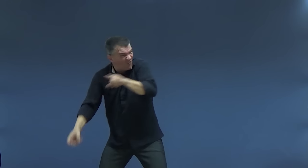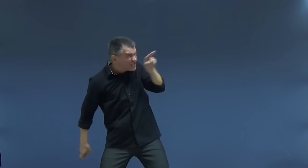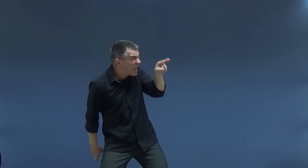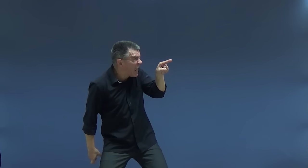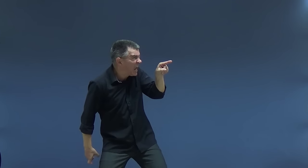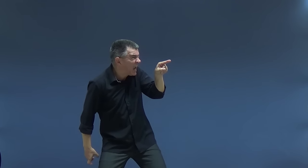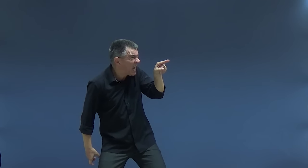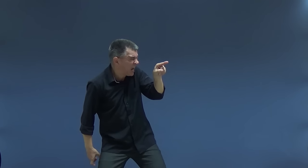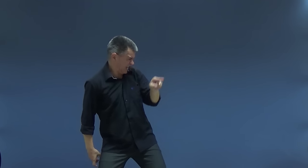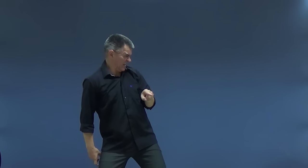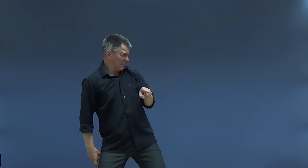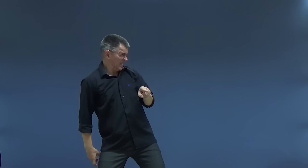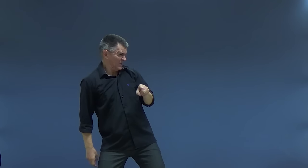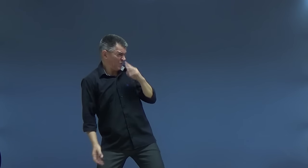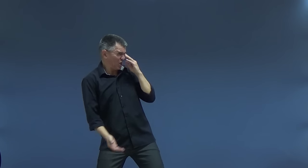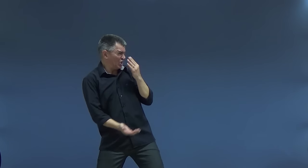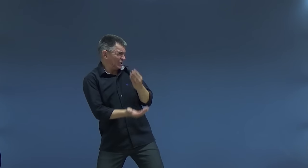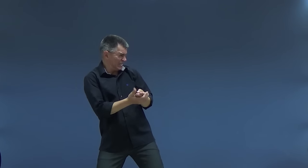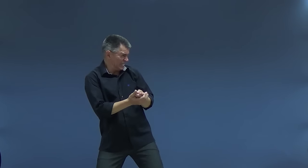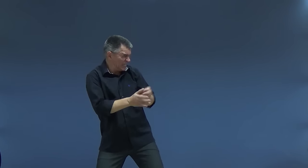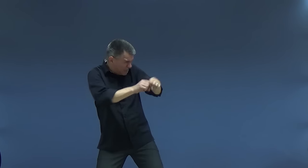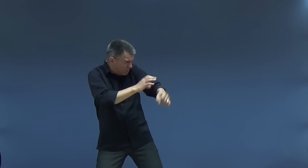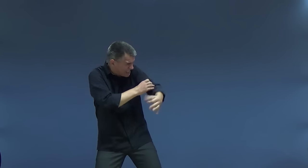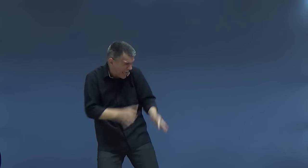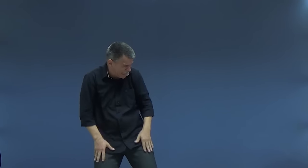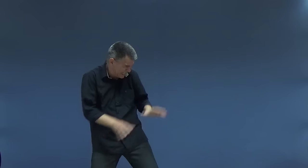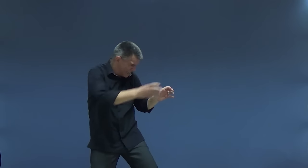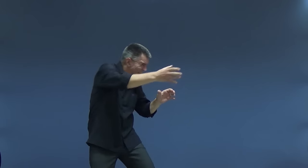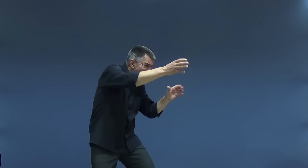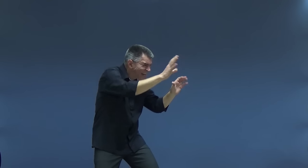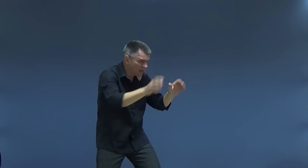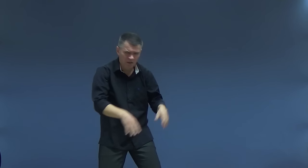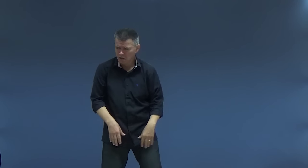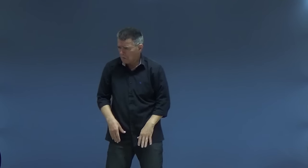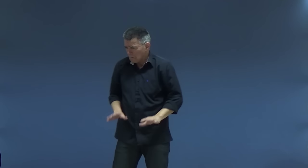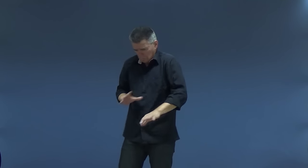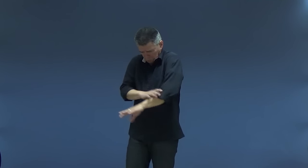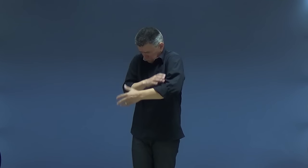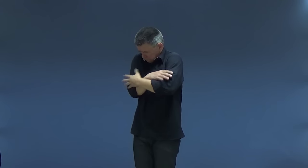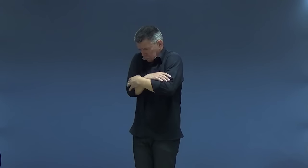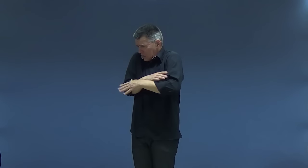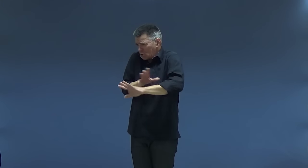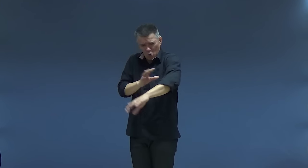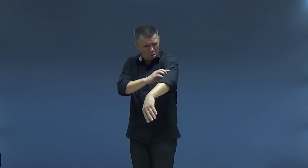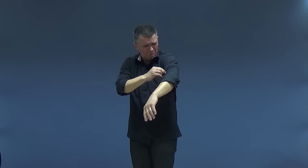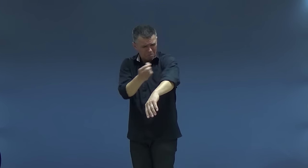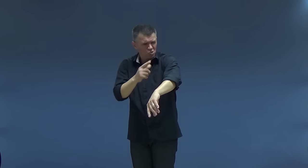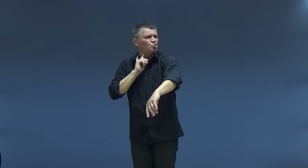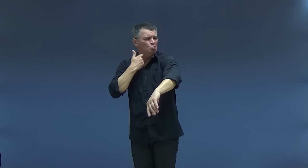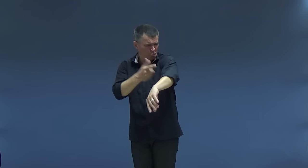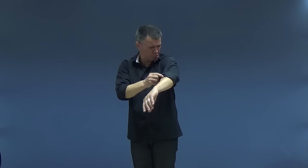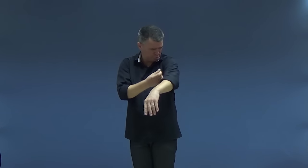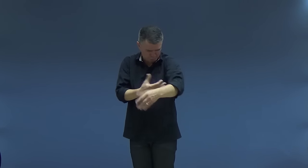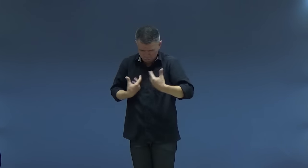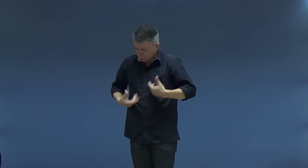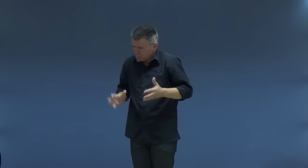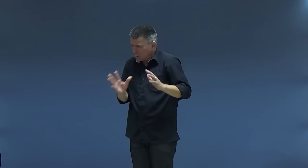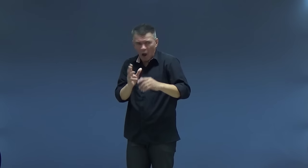Você estava ali dentro daquele carro? Não, não acredito. Não, peraí. Mas como assim? Eu só sujou aqui minha roupa